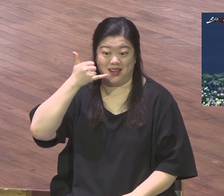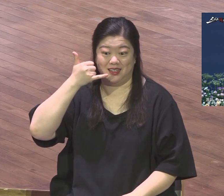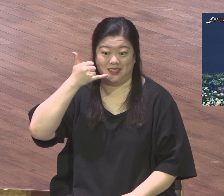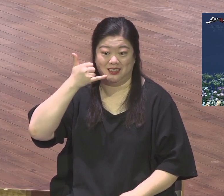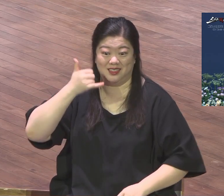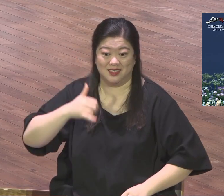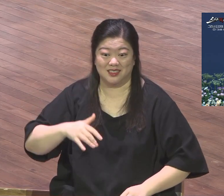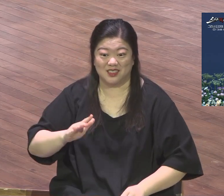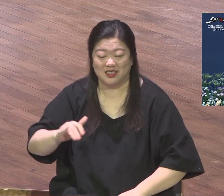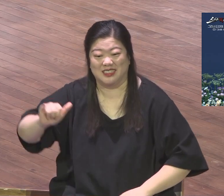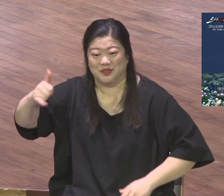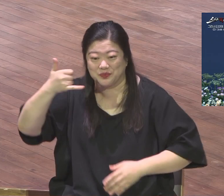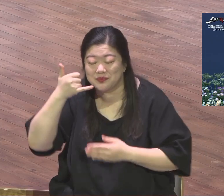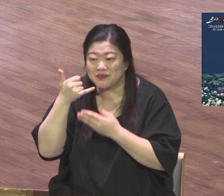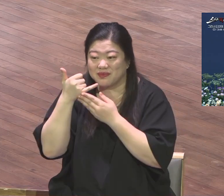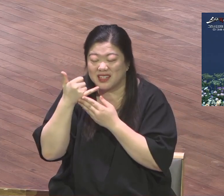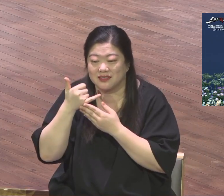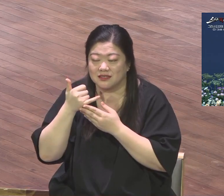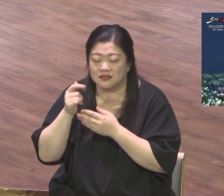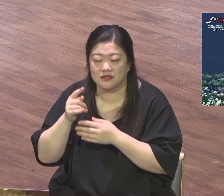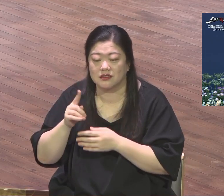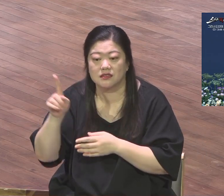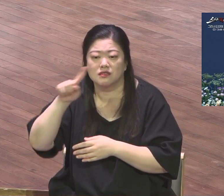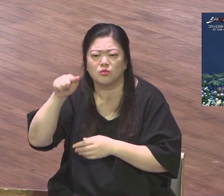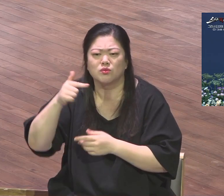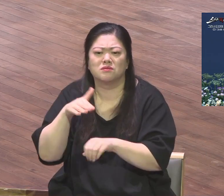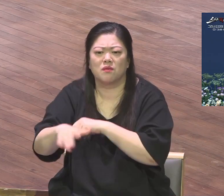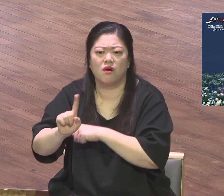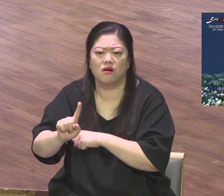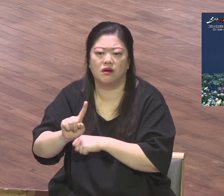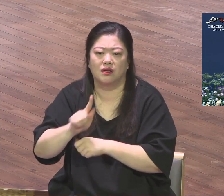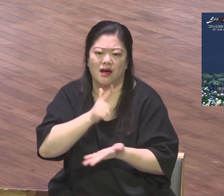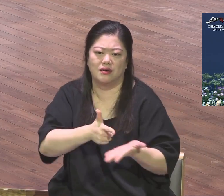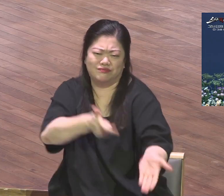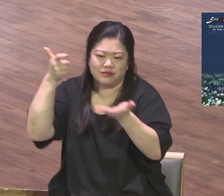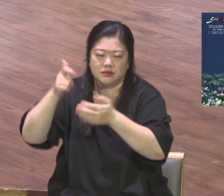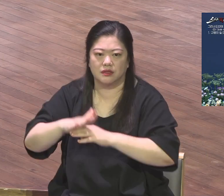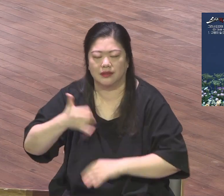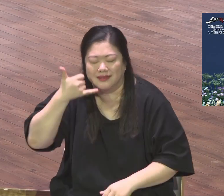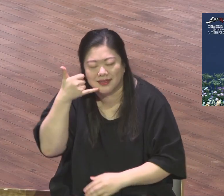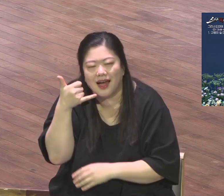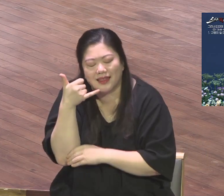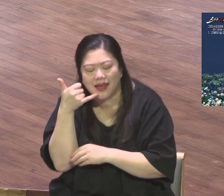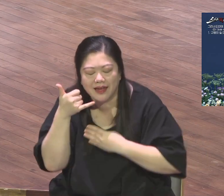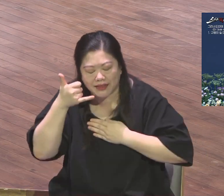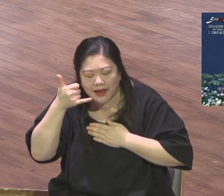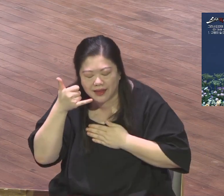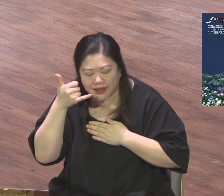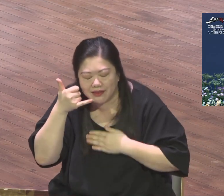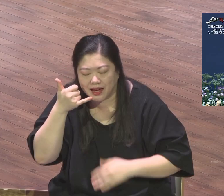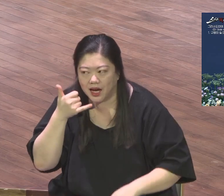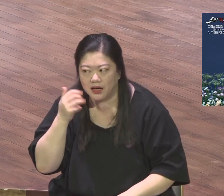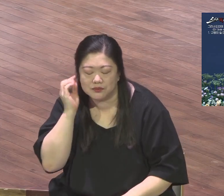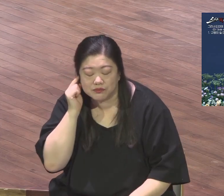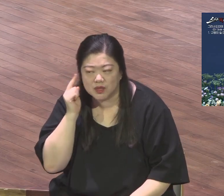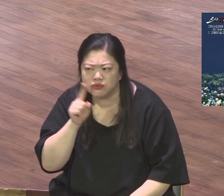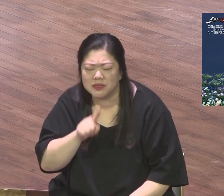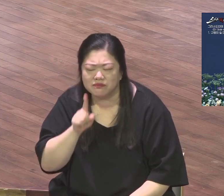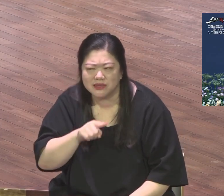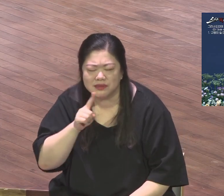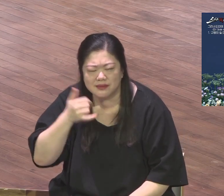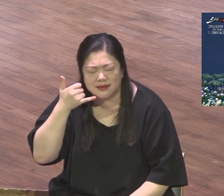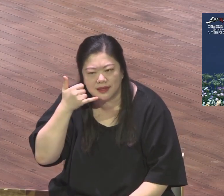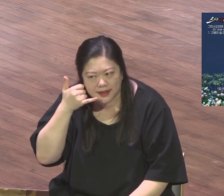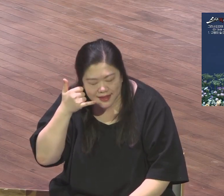어떻게 말이 빠른지 그냥 막 혼자 하시더라고요. 장로님들도 은혜 받고 뭐 권사님도 은혜 받고 또 이제